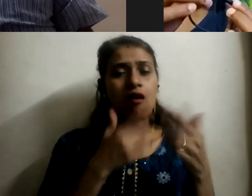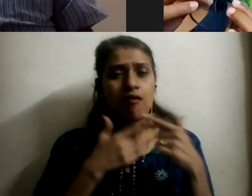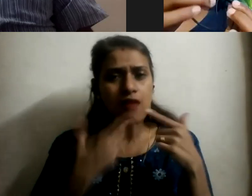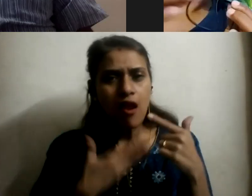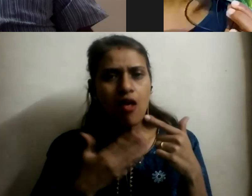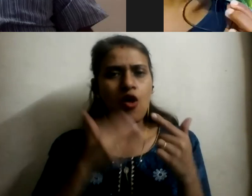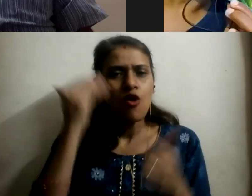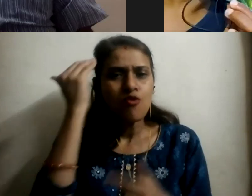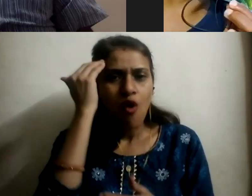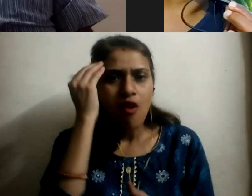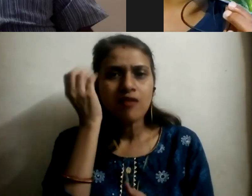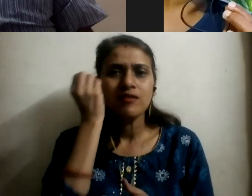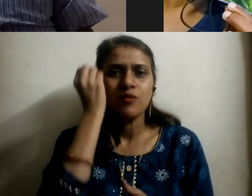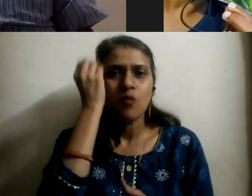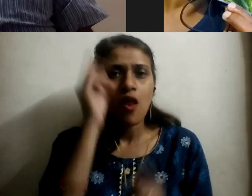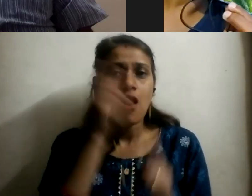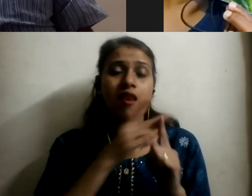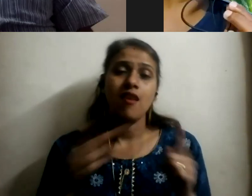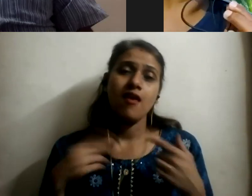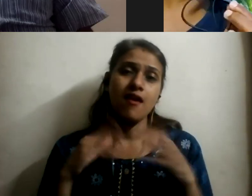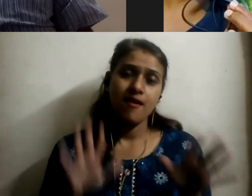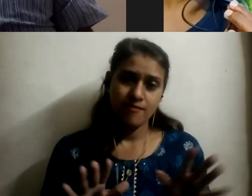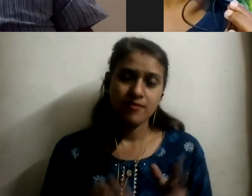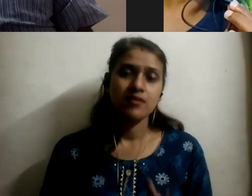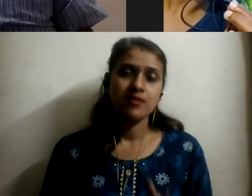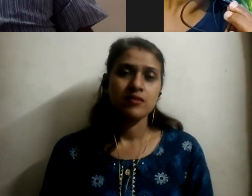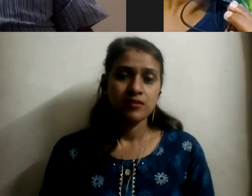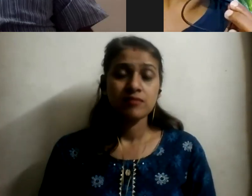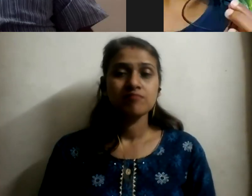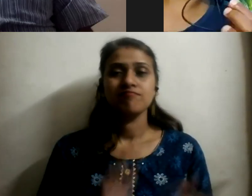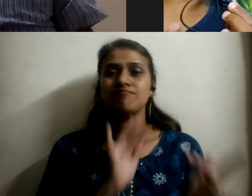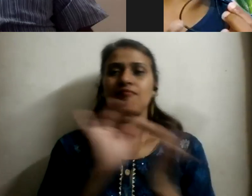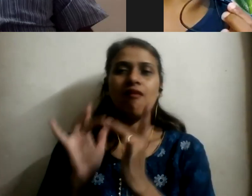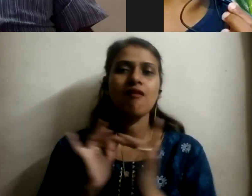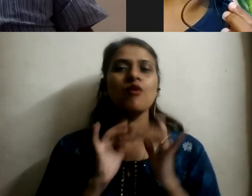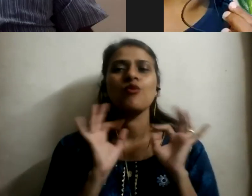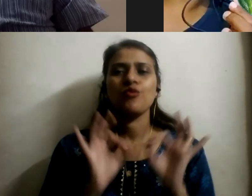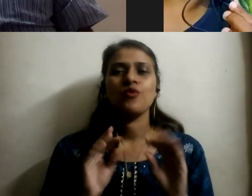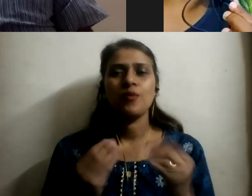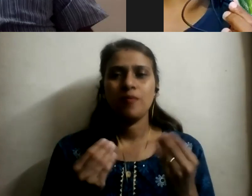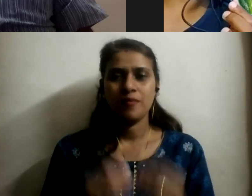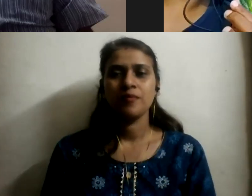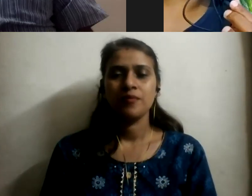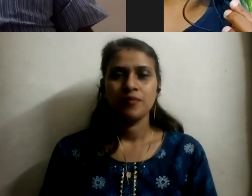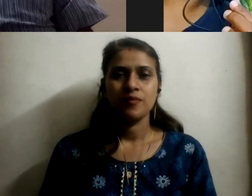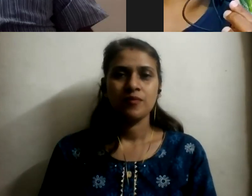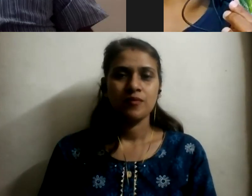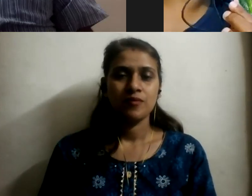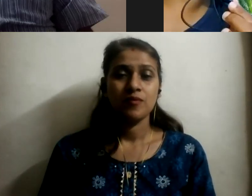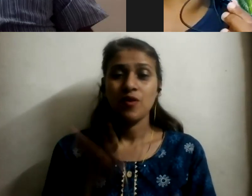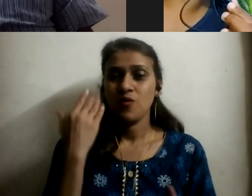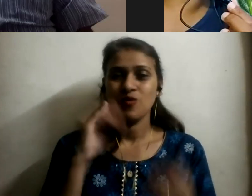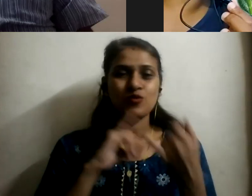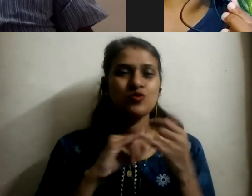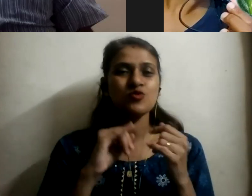है, बहुत सोर्स मिल रहे हैं कि हम कनेक्टेड हों। अभी सूरज कुंड मेला में हमने 15 दिन